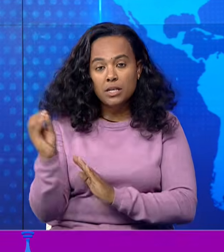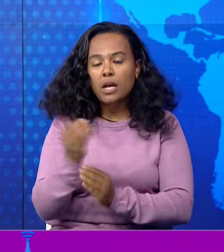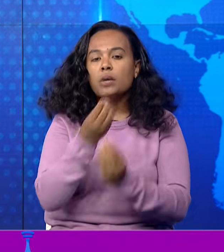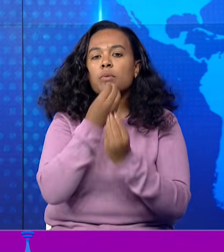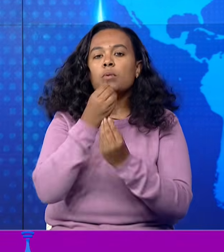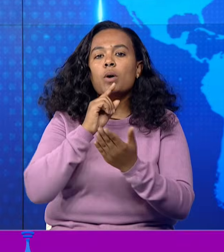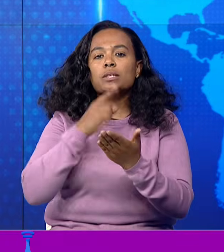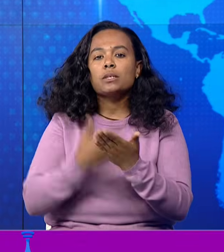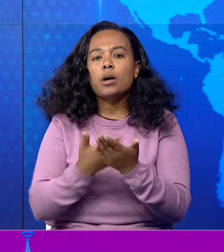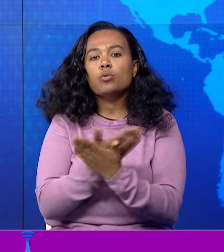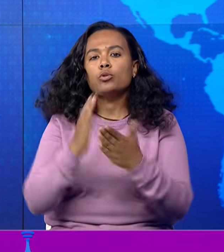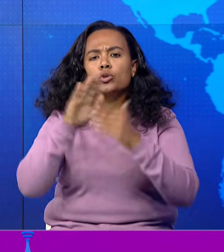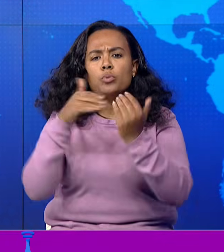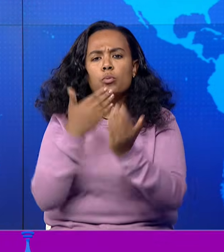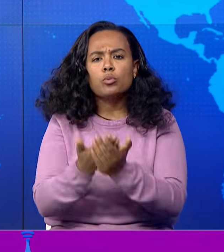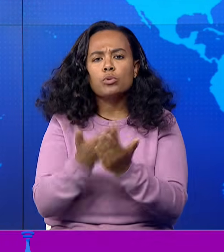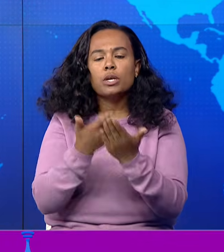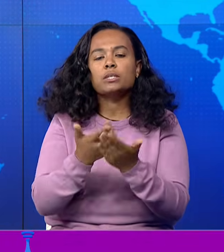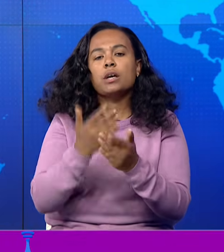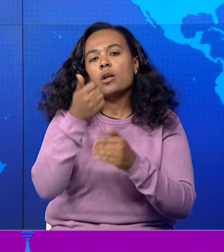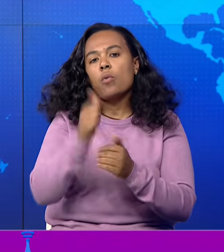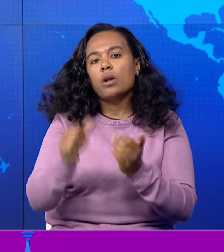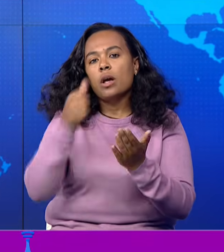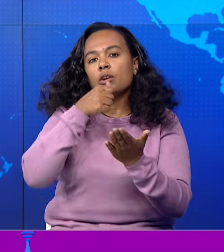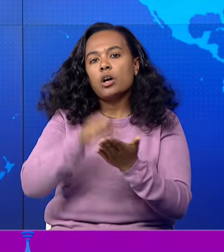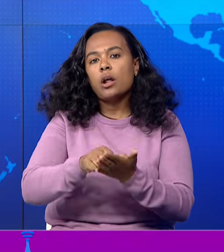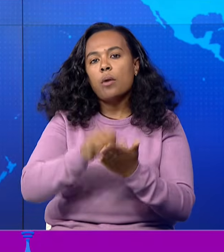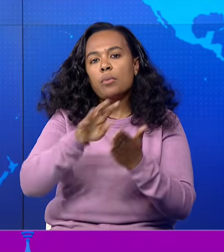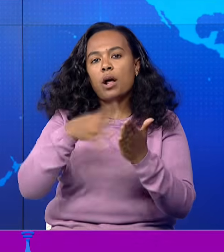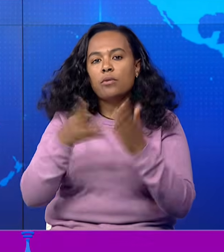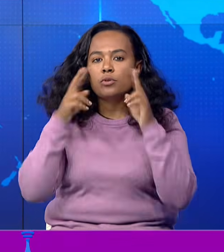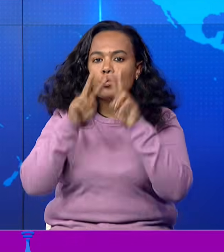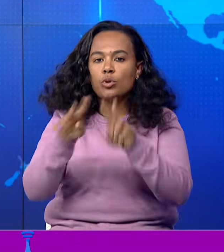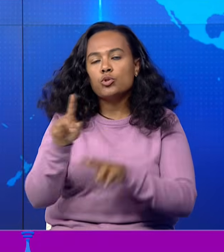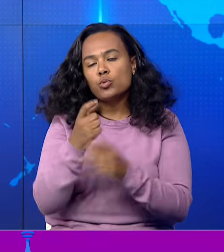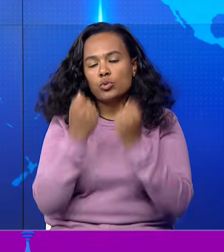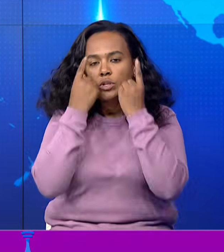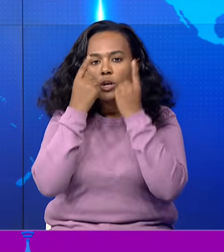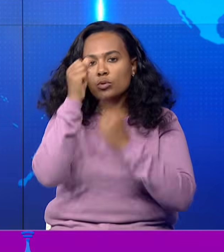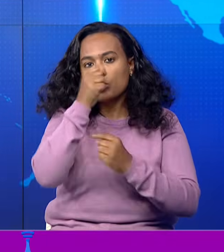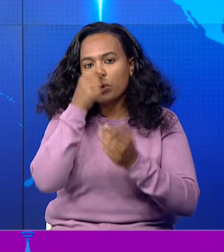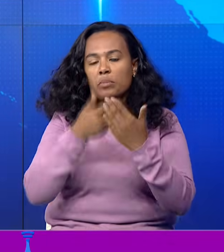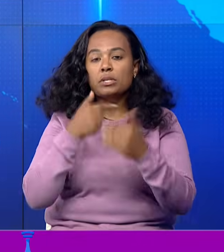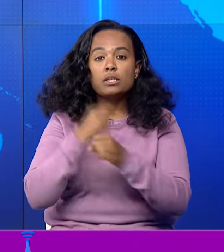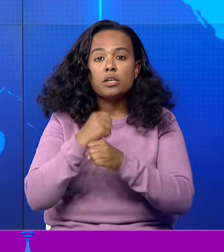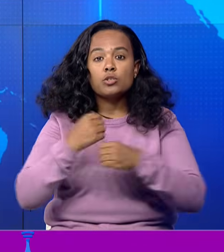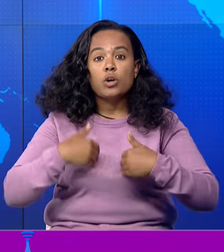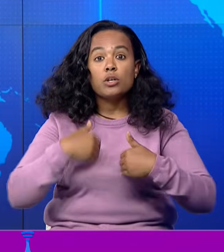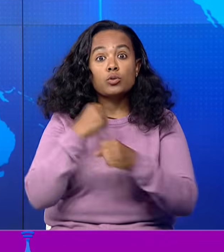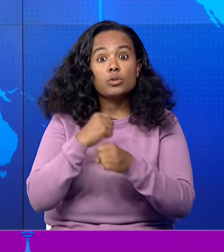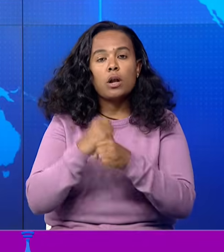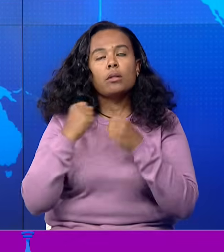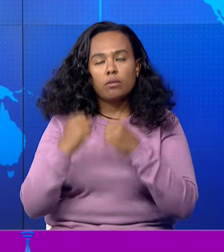ዋስትና ጉዳዮች በሙሉ የዚህን የአረንጓዴ አሻራ መርሃ ግብር ትኩረት እንደሆኑ እረዳለሁ። ኢትዮጵያም በዚህ ላይ እየሰራች ያለችው ስራ ጠንካራ